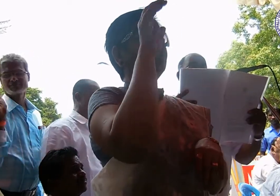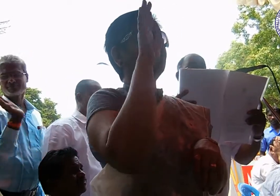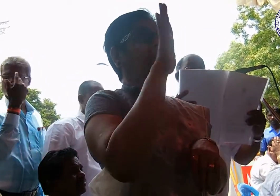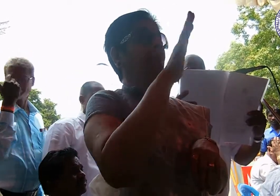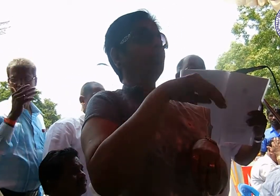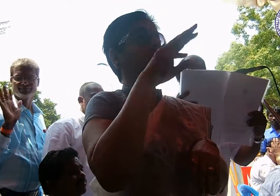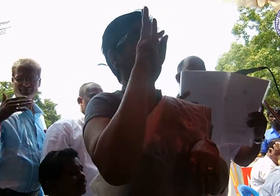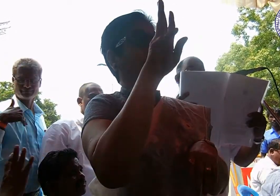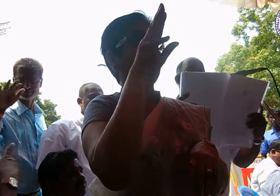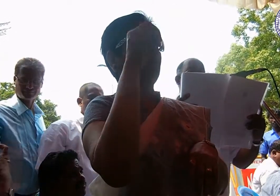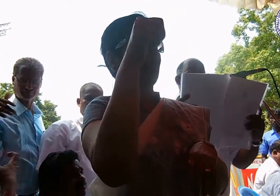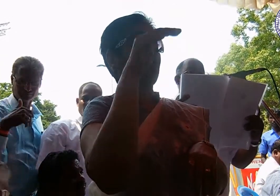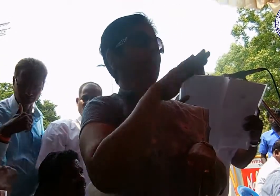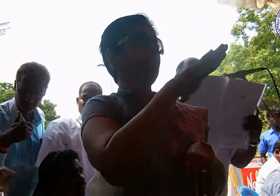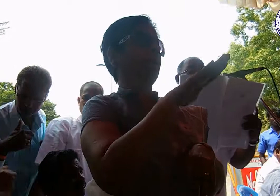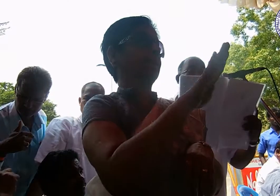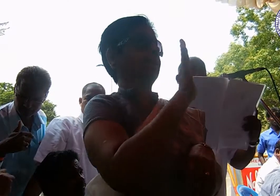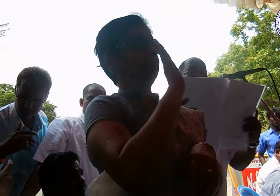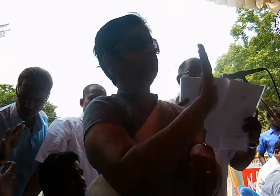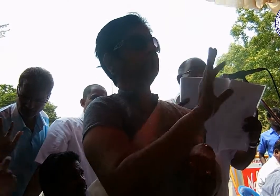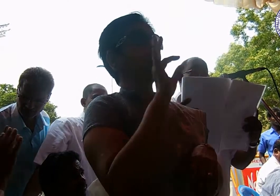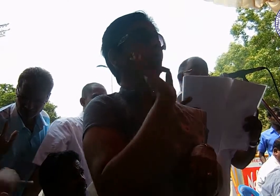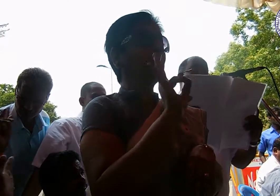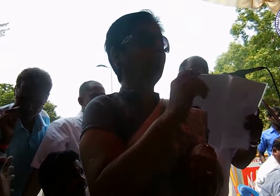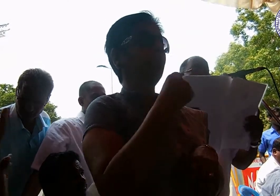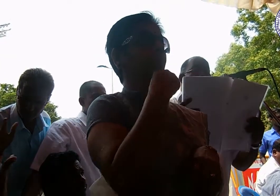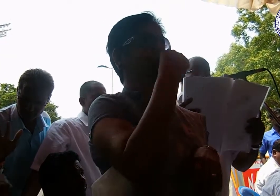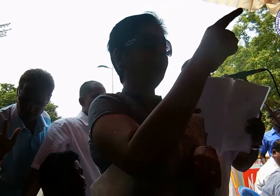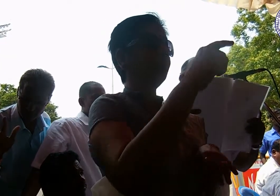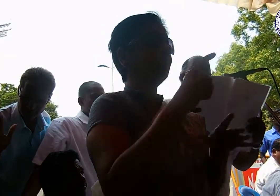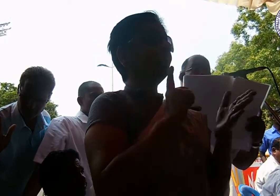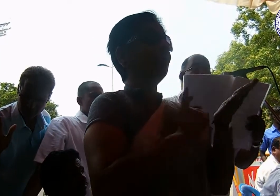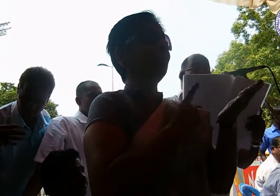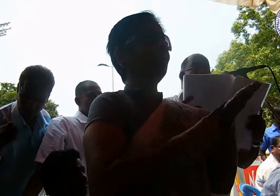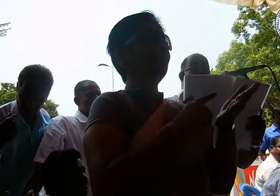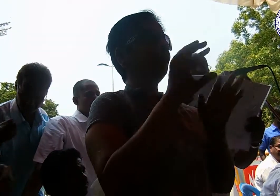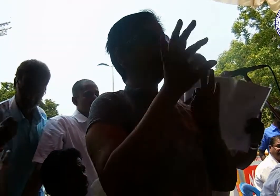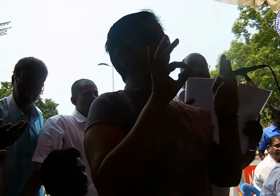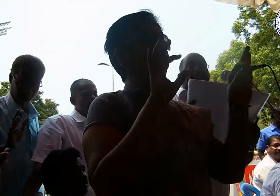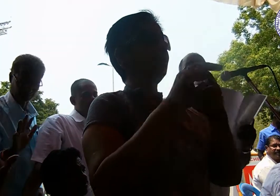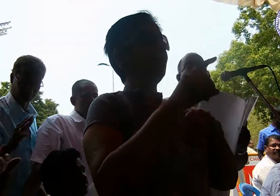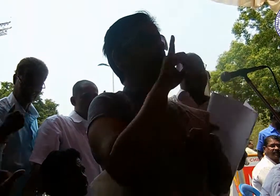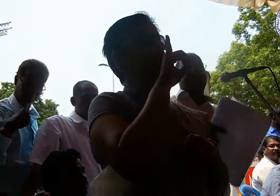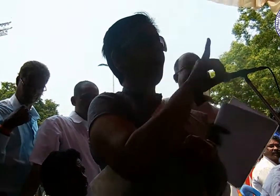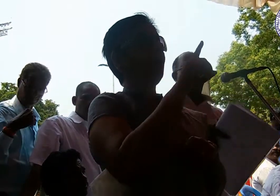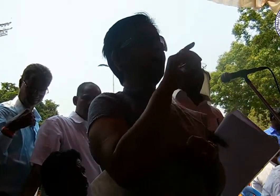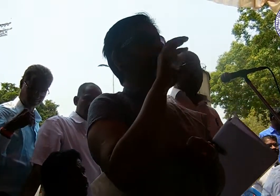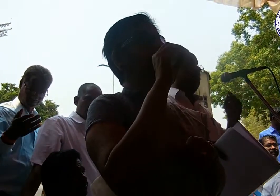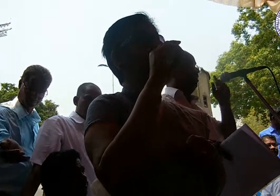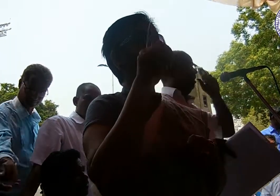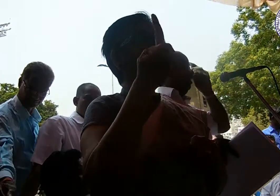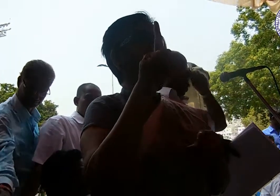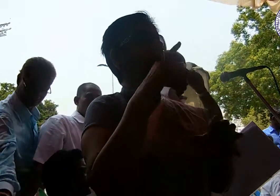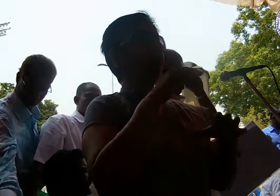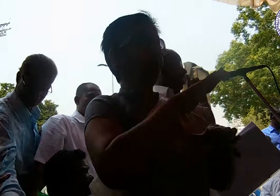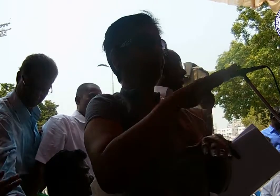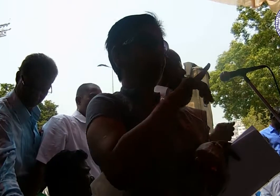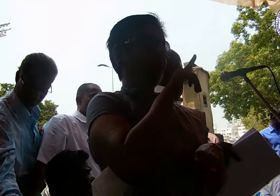1536 இடங்கள் குறிப்பாக இந்த ஆசிரியர் தேர்வு வாரியத்தில் மட்டும் 1107 இடங்கள் நாங்க